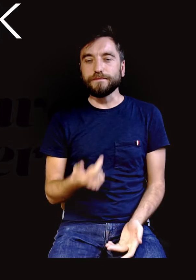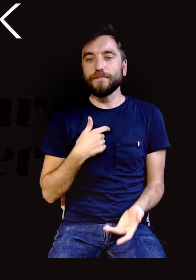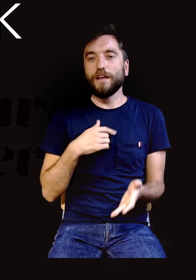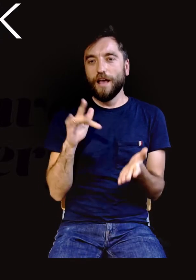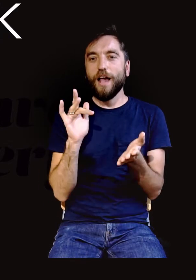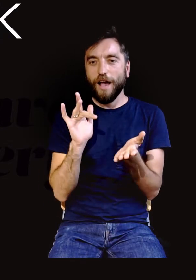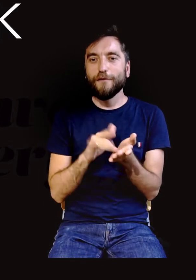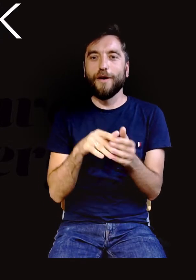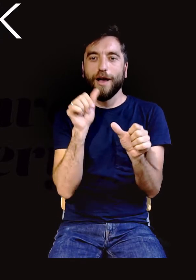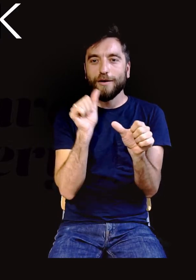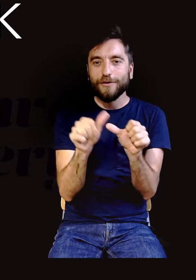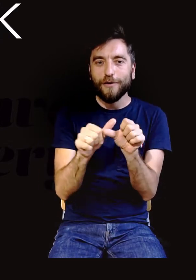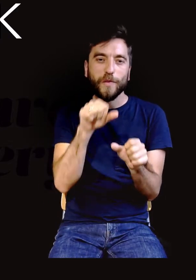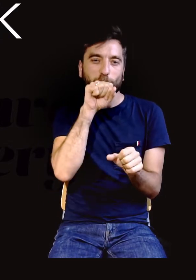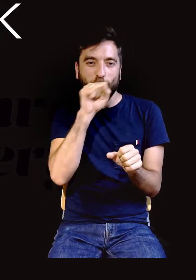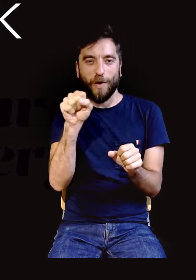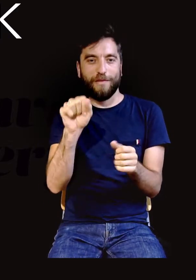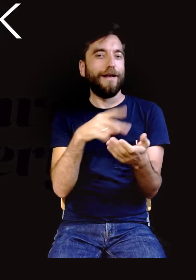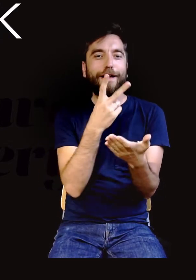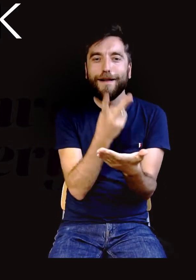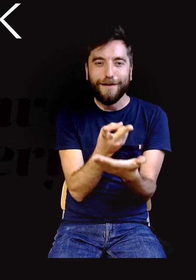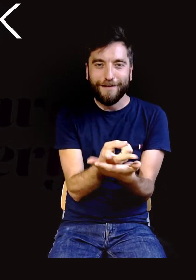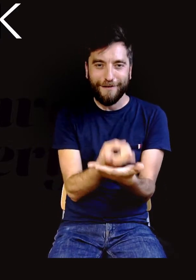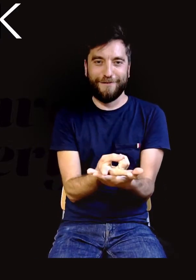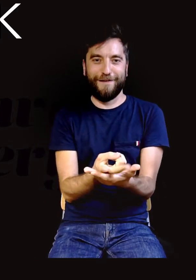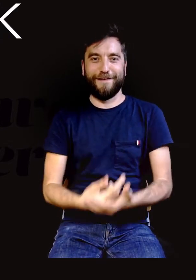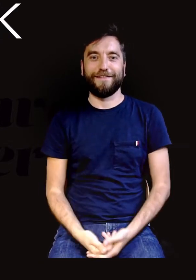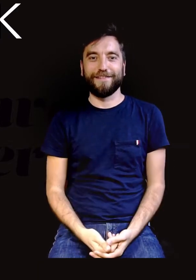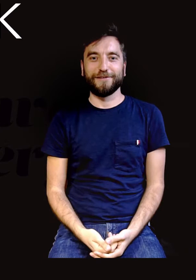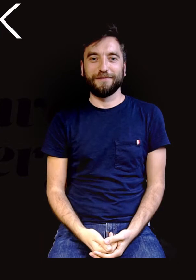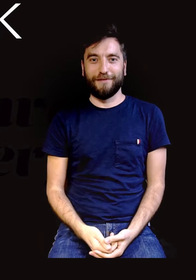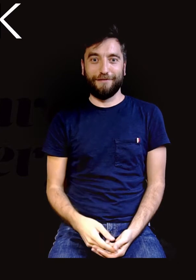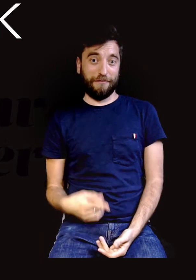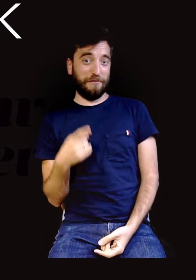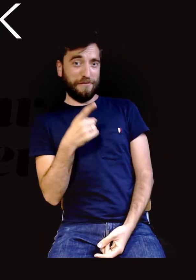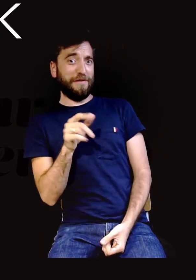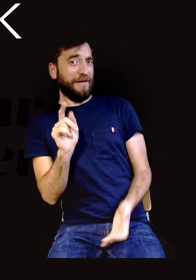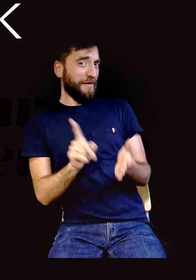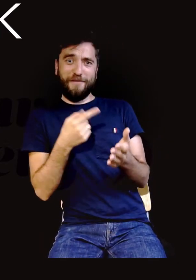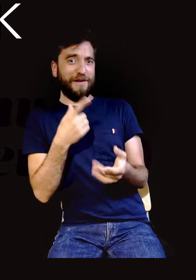Ja uwielbiałam najbardziej ze wszystkich zajęć w przedszkolu, uwielbiałam leżakowanie.